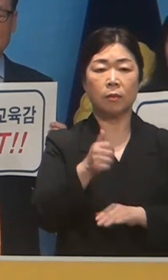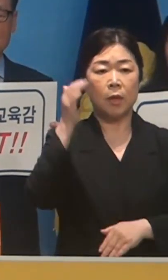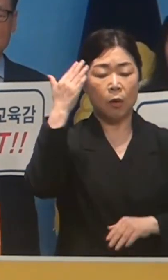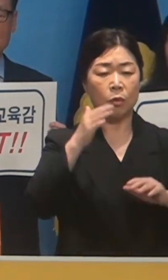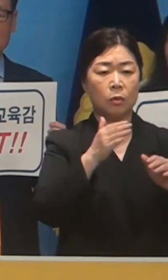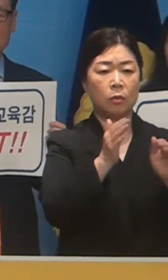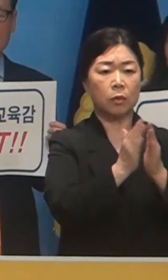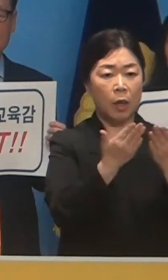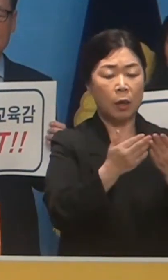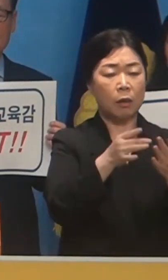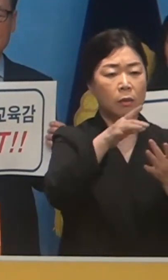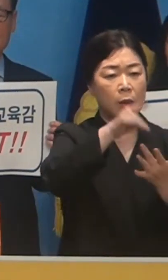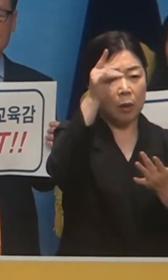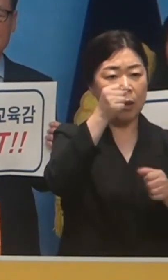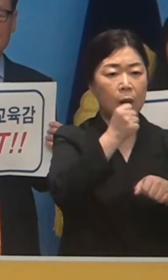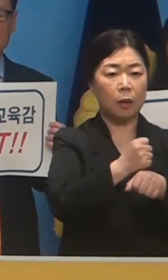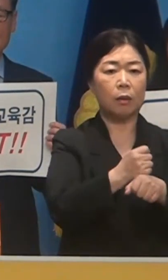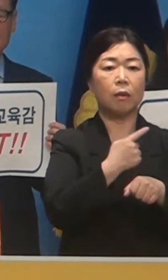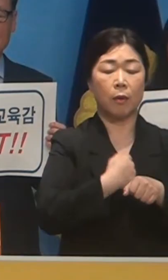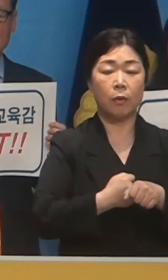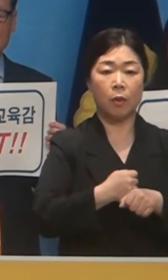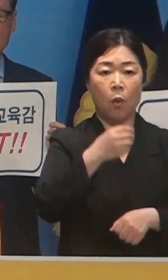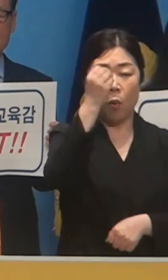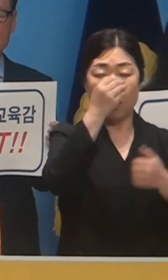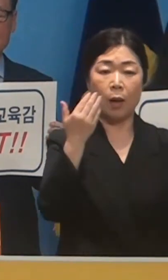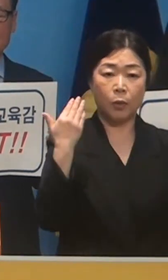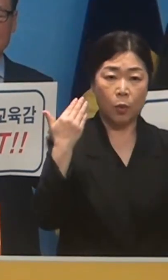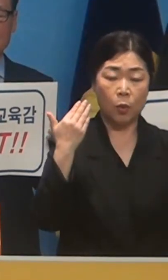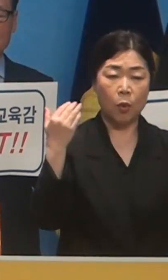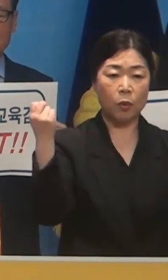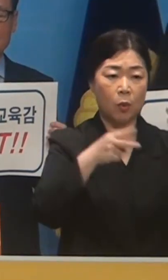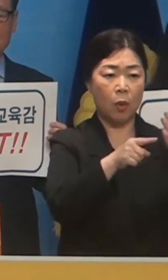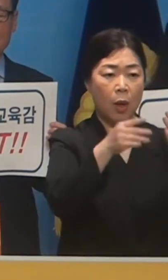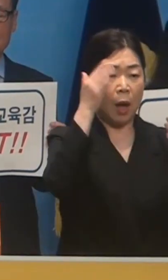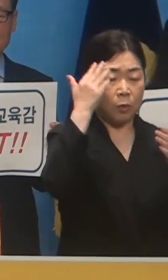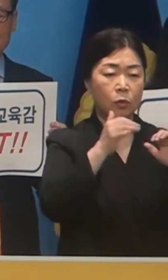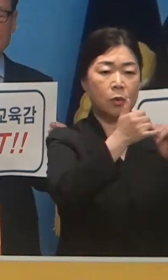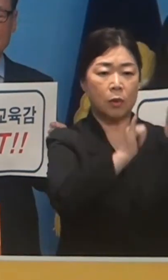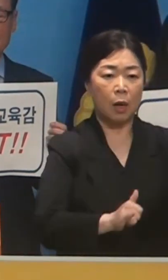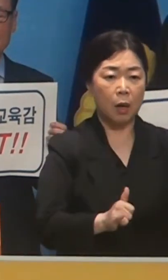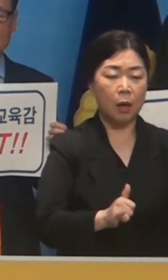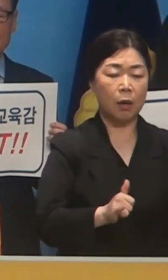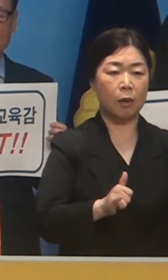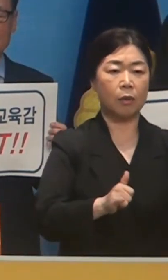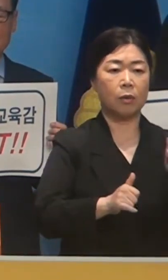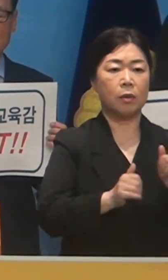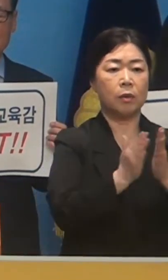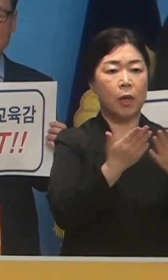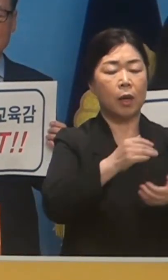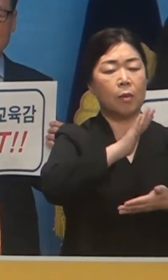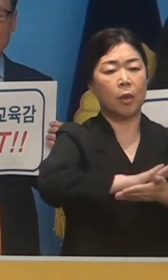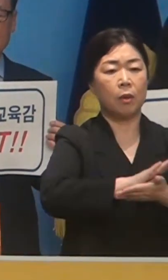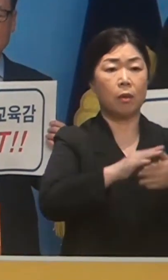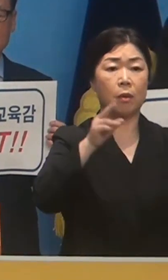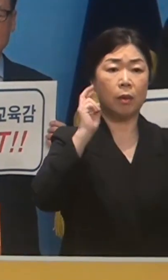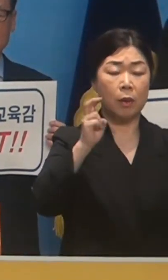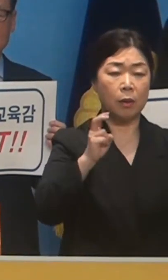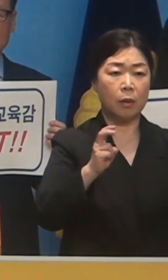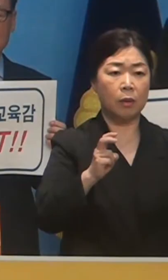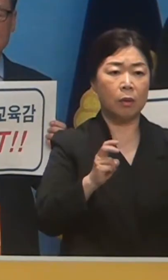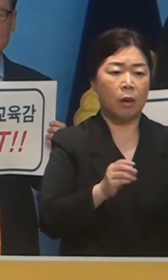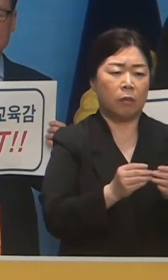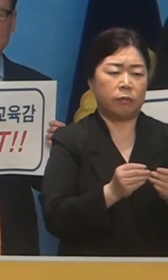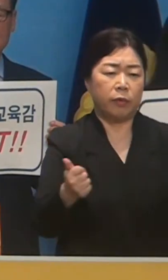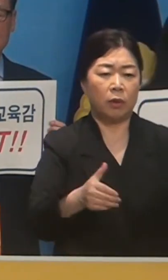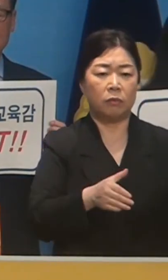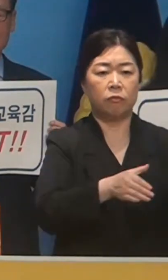한국사 교과서를 채택한 고등학교, 한국사 교과서를 출판한 출판사를 말려